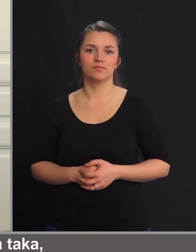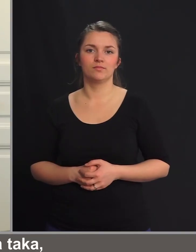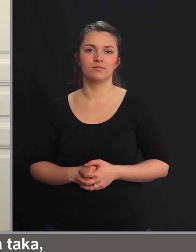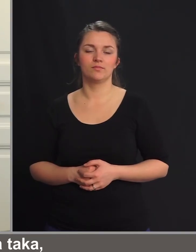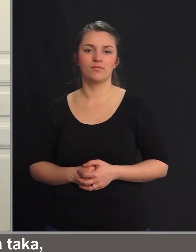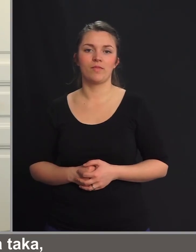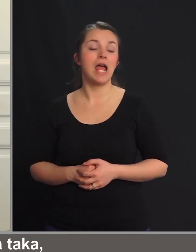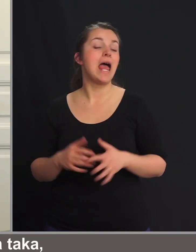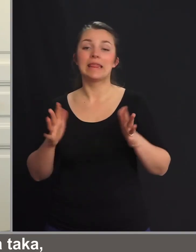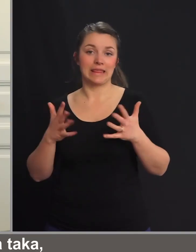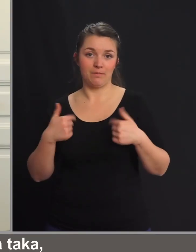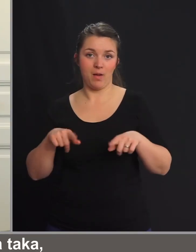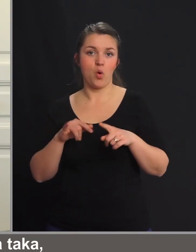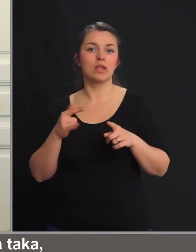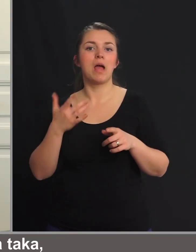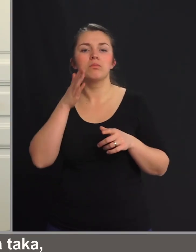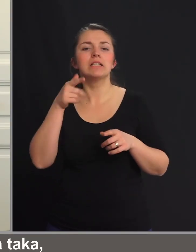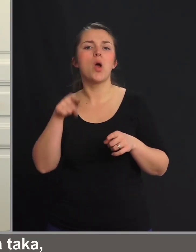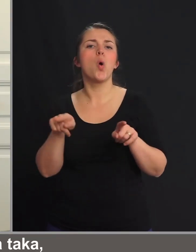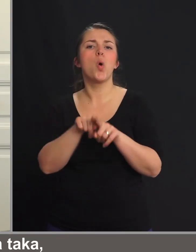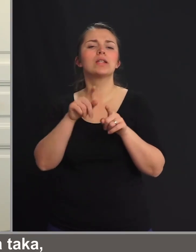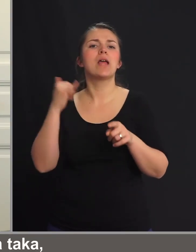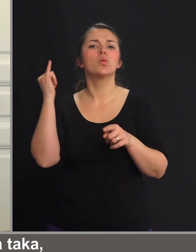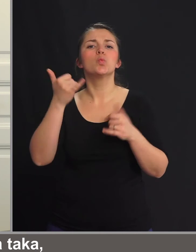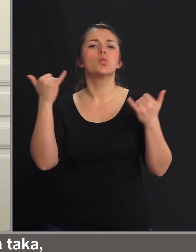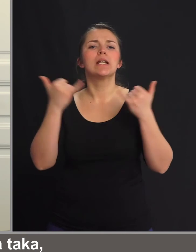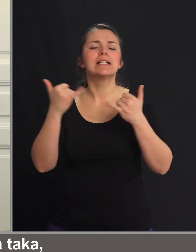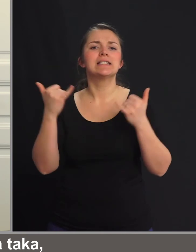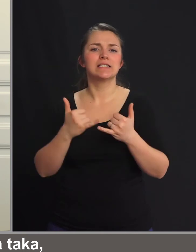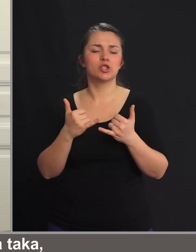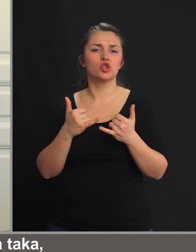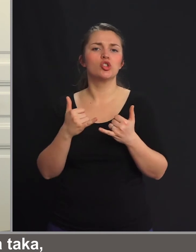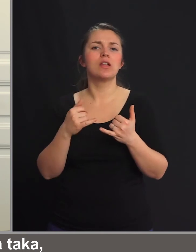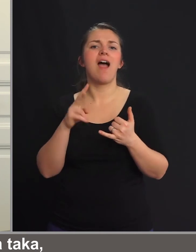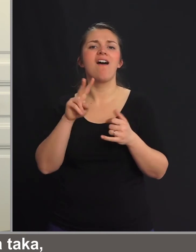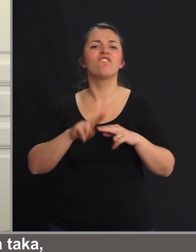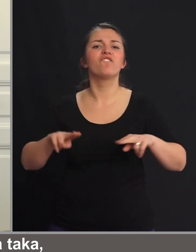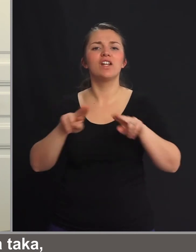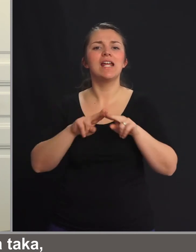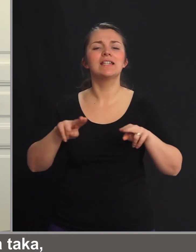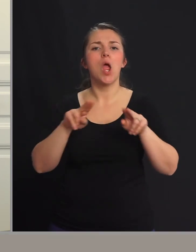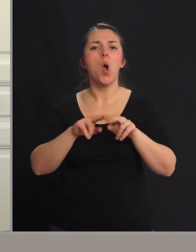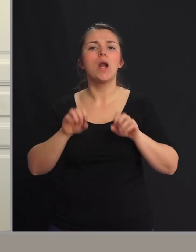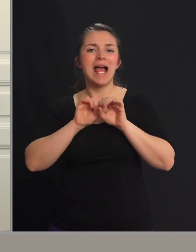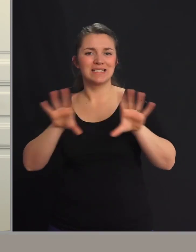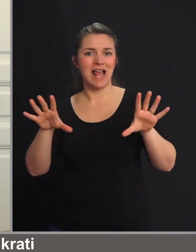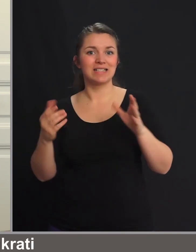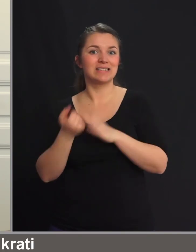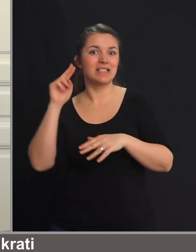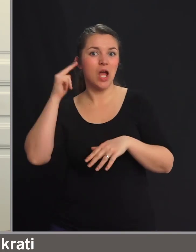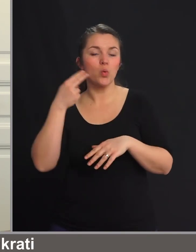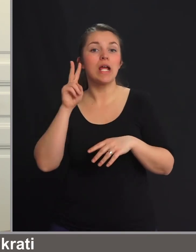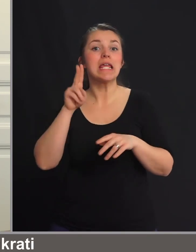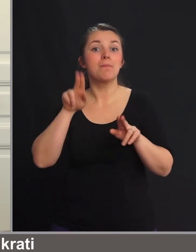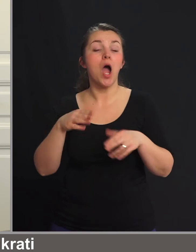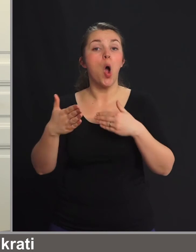Mi si želimo, da bi tako, kot je turistična video razglednica za gluhe, katera